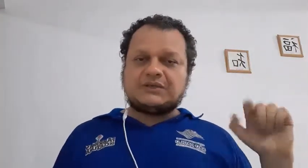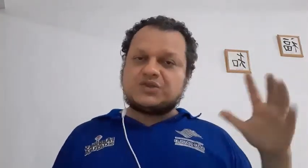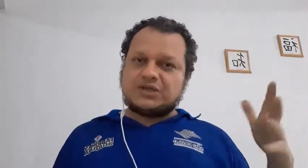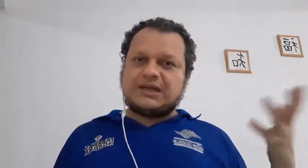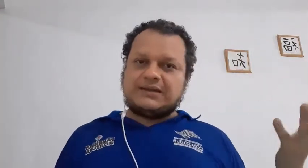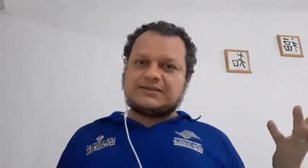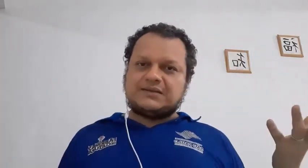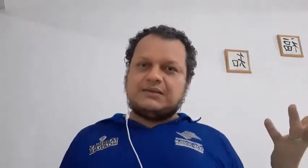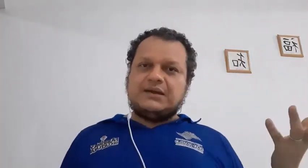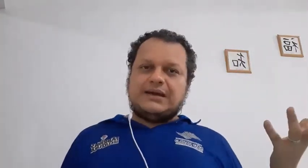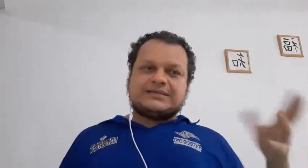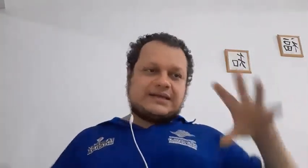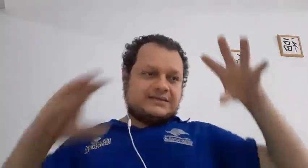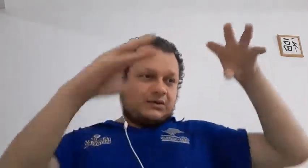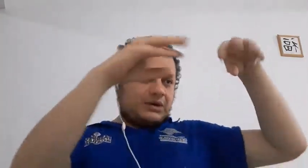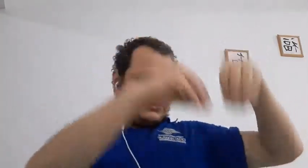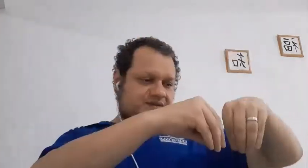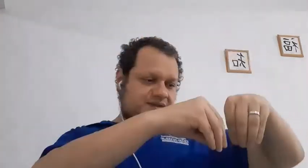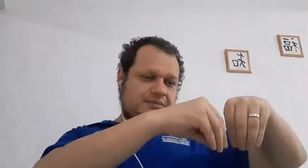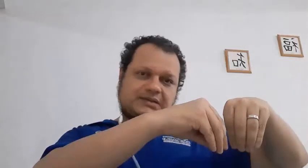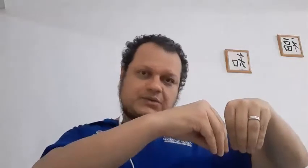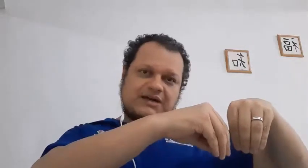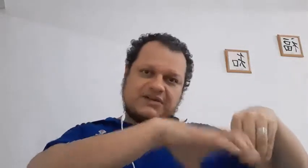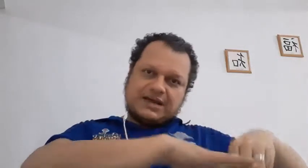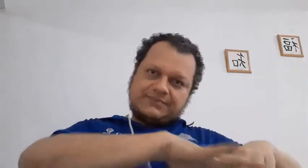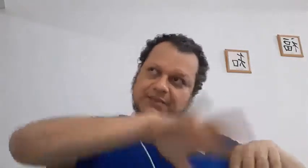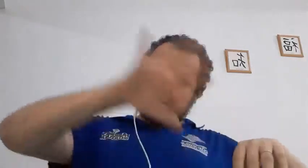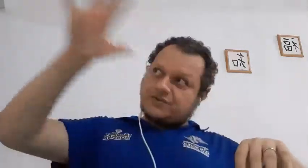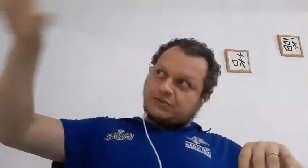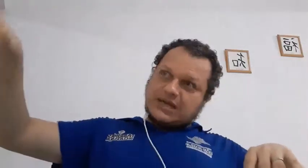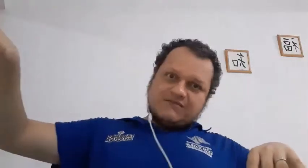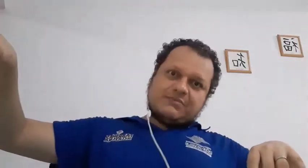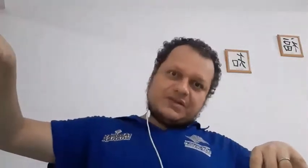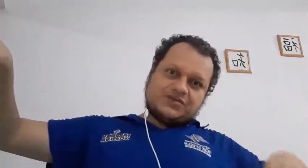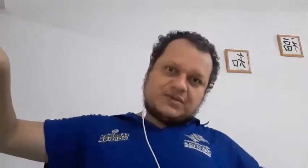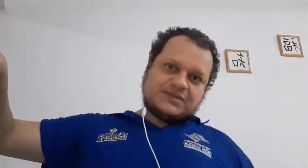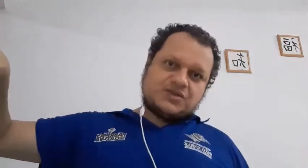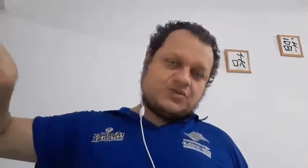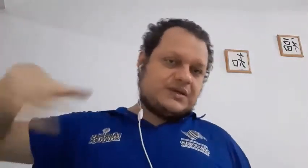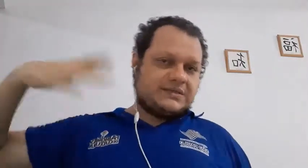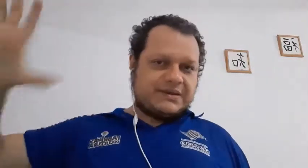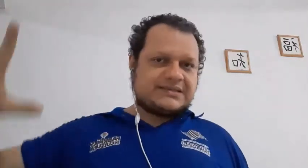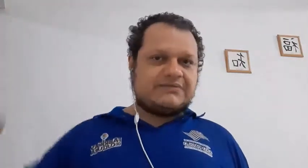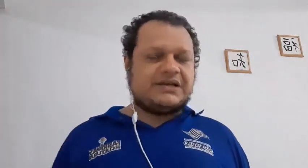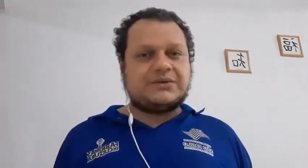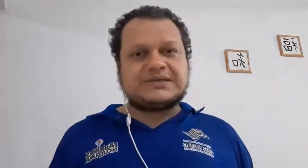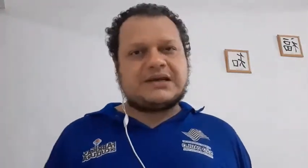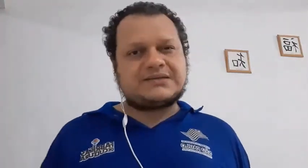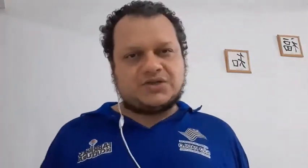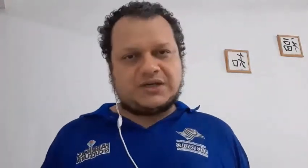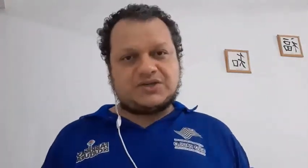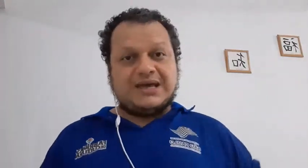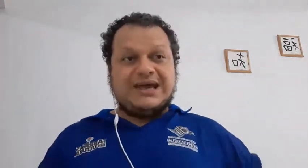tinha essa questão. O aluno se matriculava lá, depois voltava para suas regiões e passava a língua de sinais adiante. E